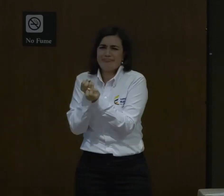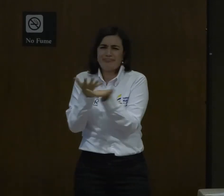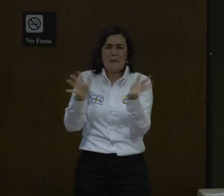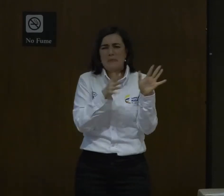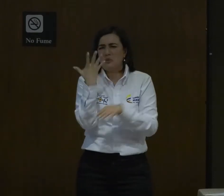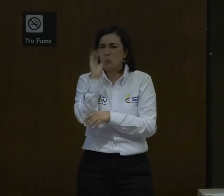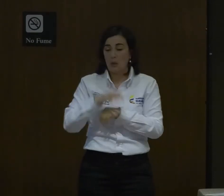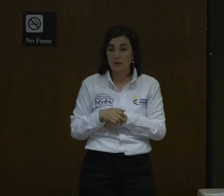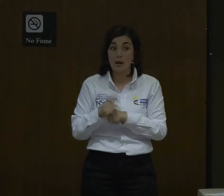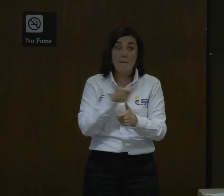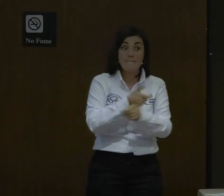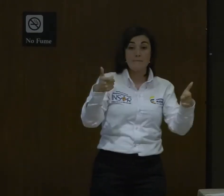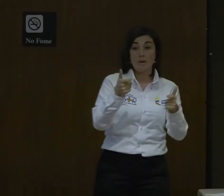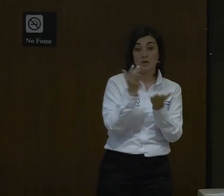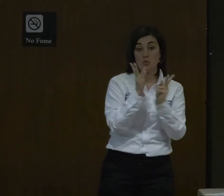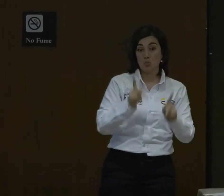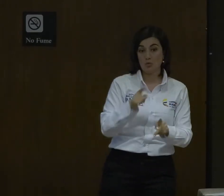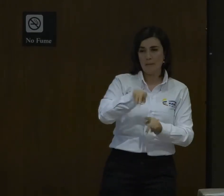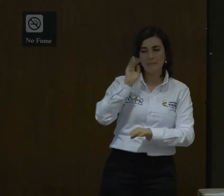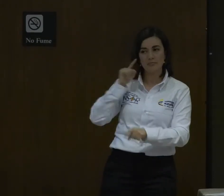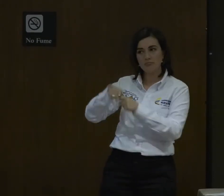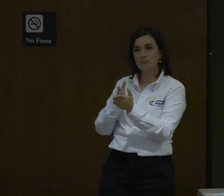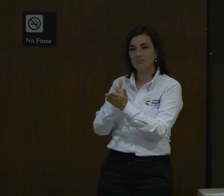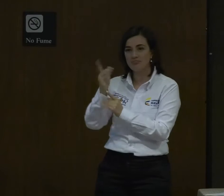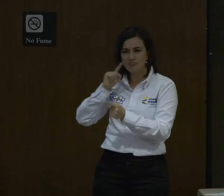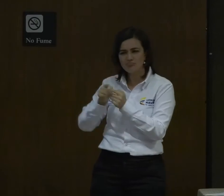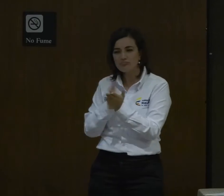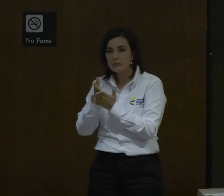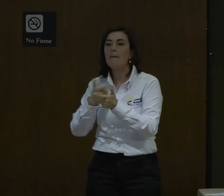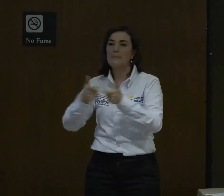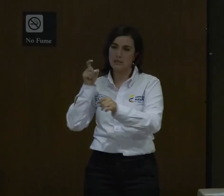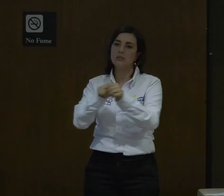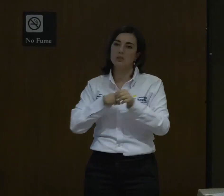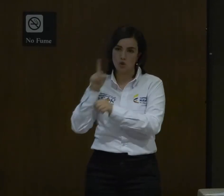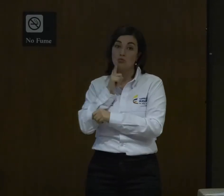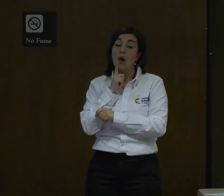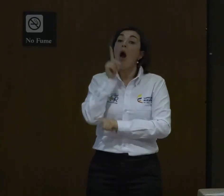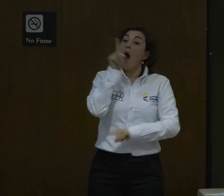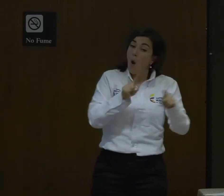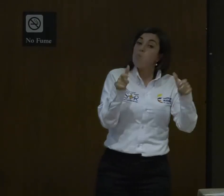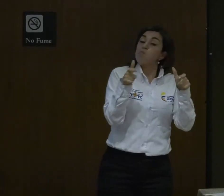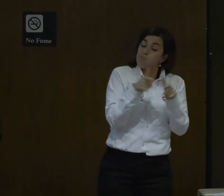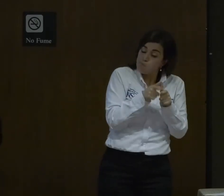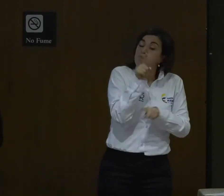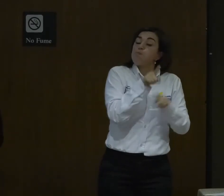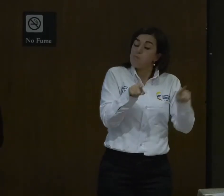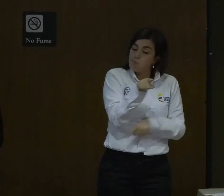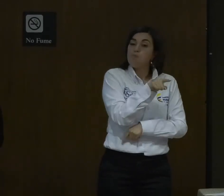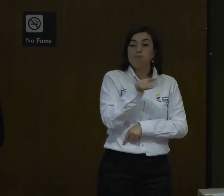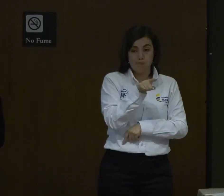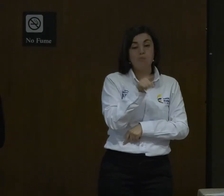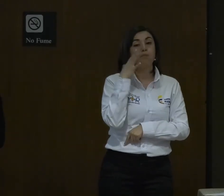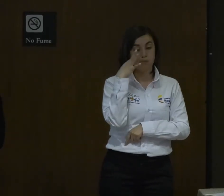los estudiantes en las carreras de diplomatura son sordos, pero también tenemos un pequeño cupo, un pequeño porcentaje